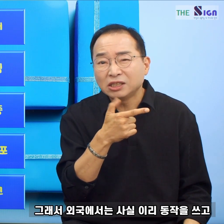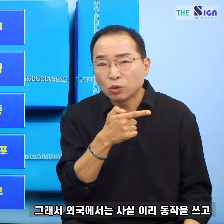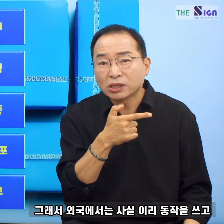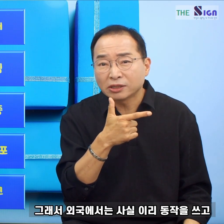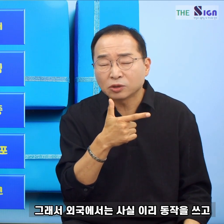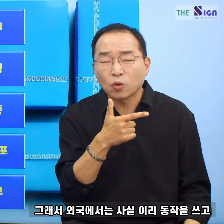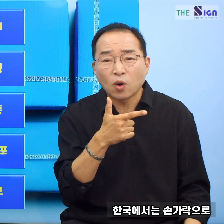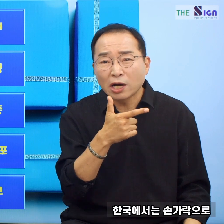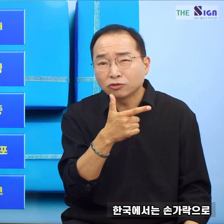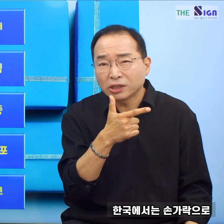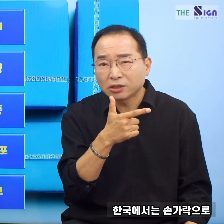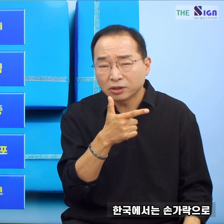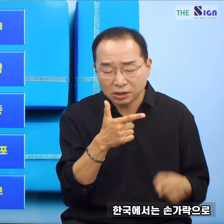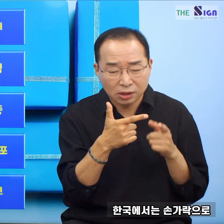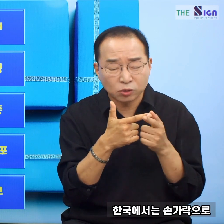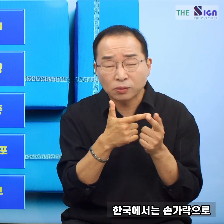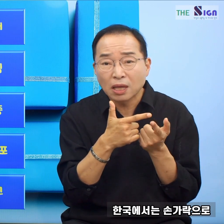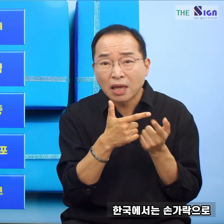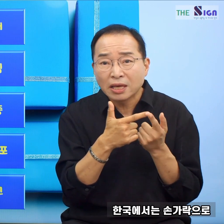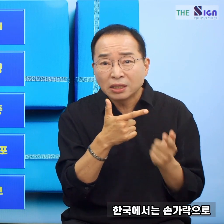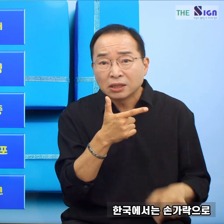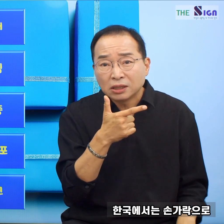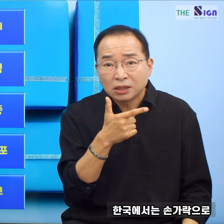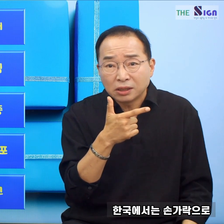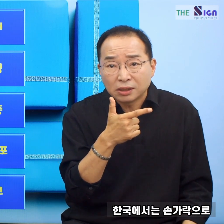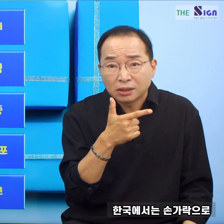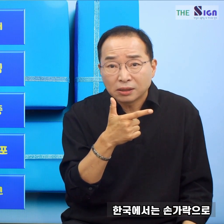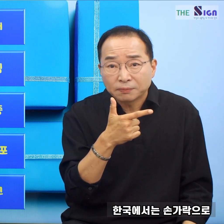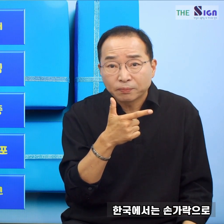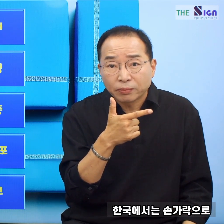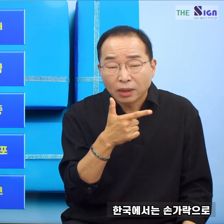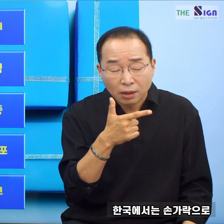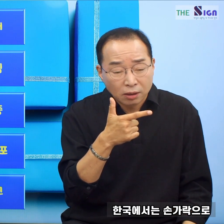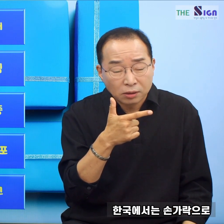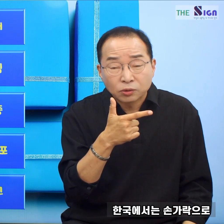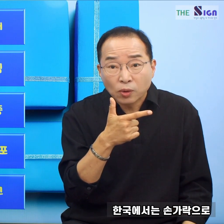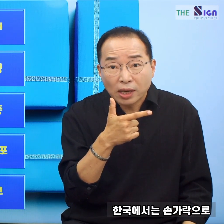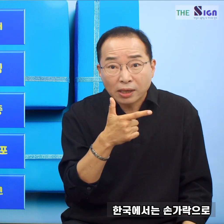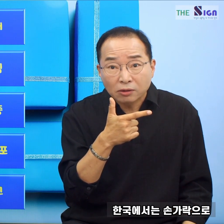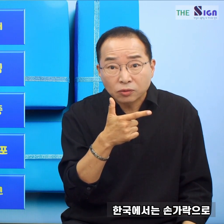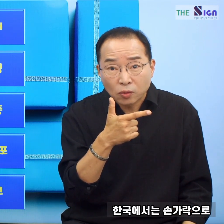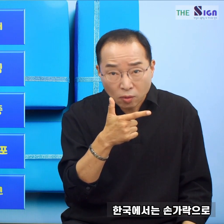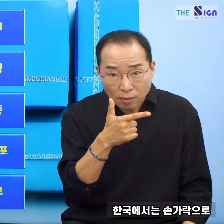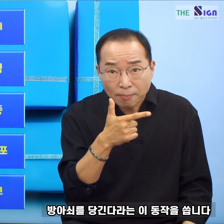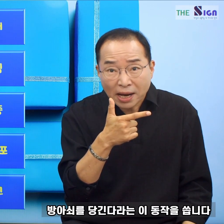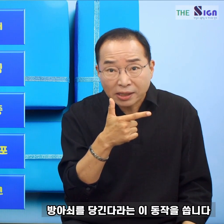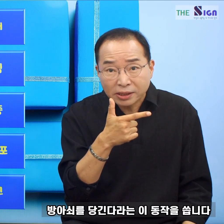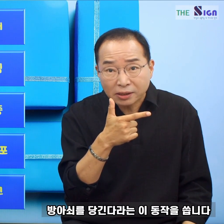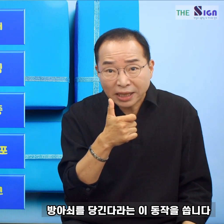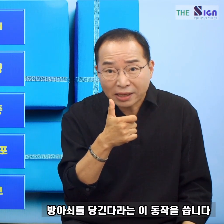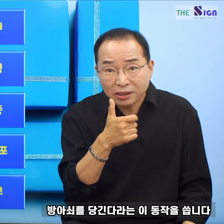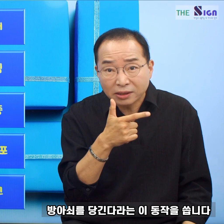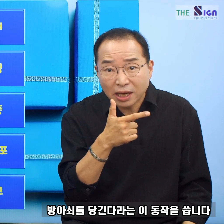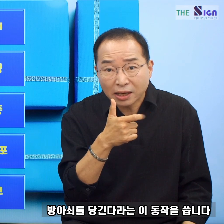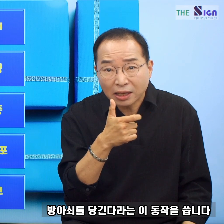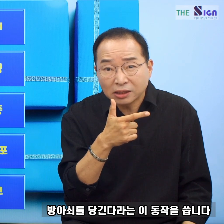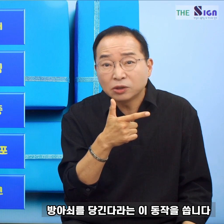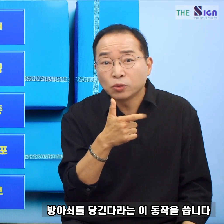동작을 쓰고, 한국에서는 이 손가락으로 방아쇠를 당긴다라는 이 동작을